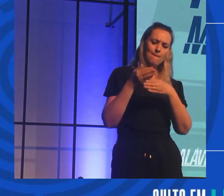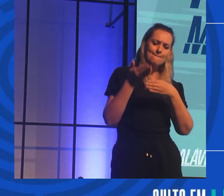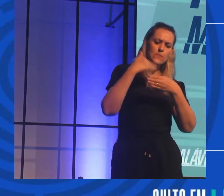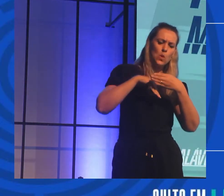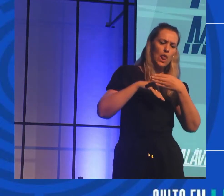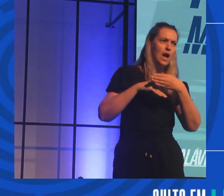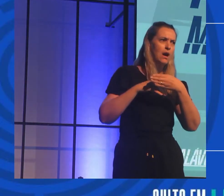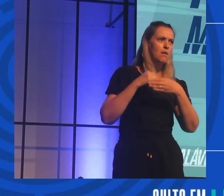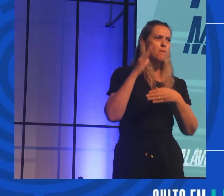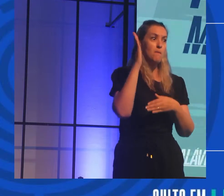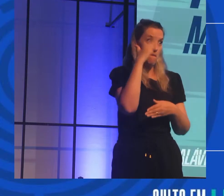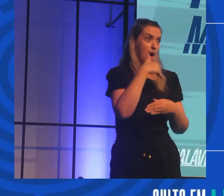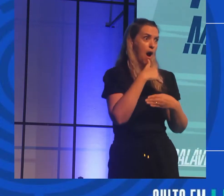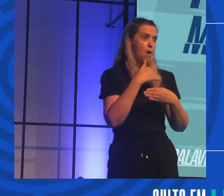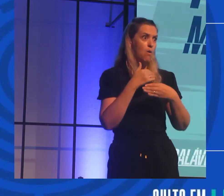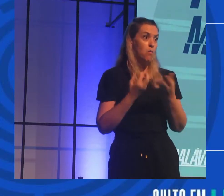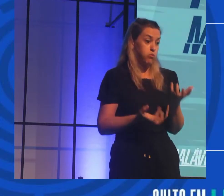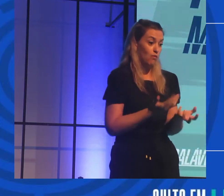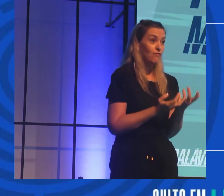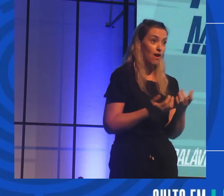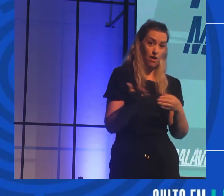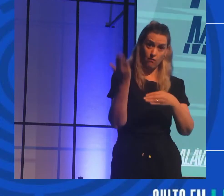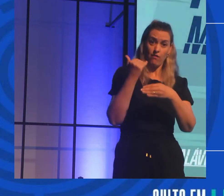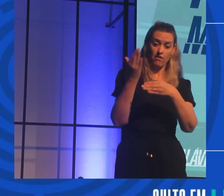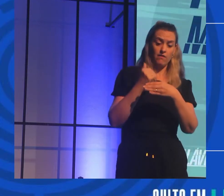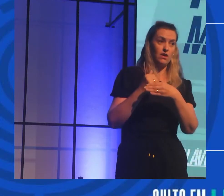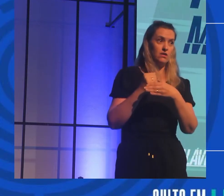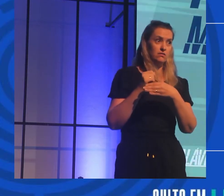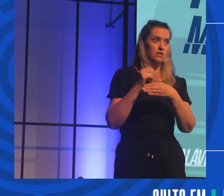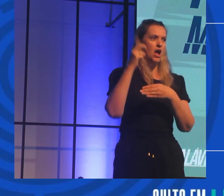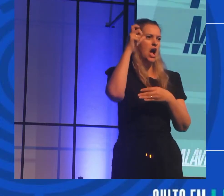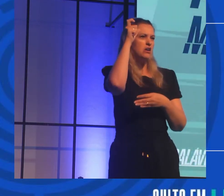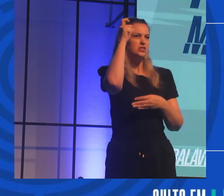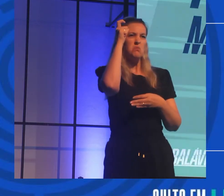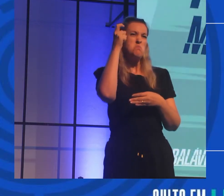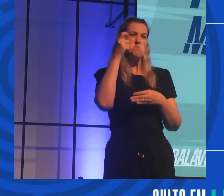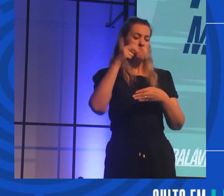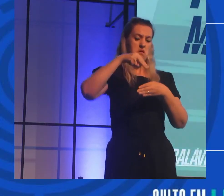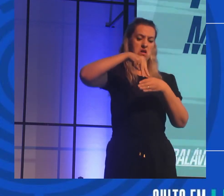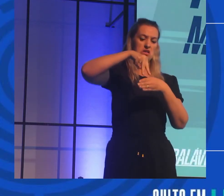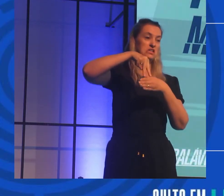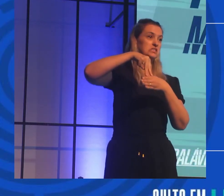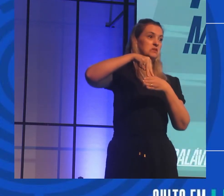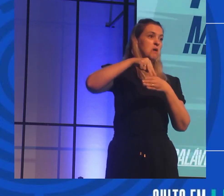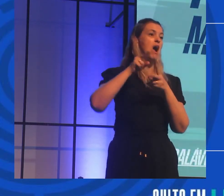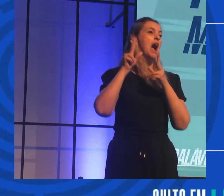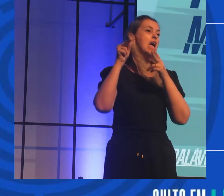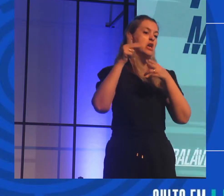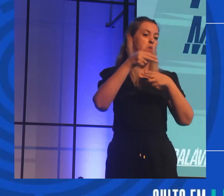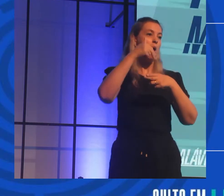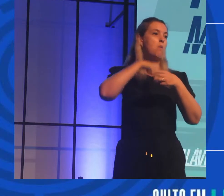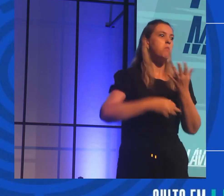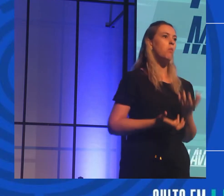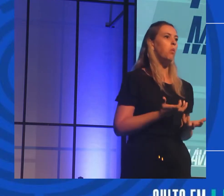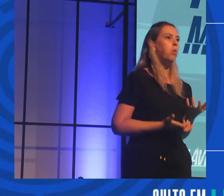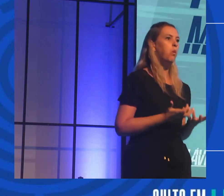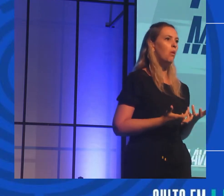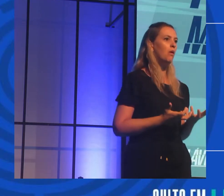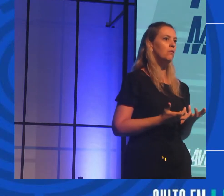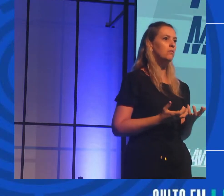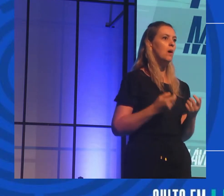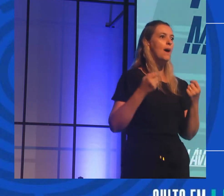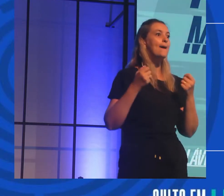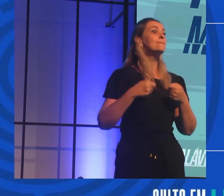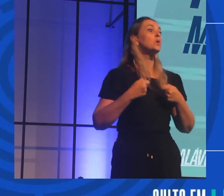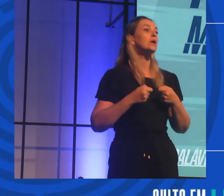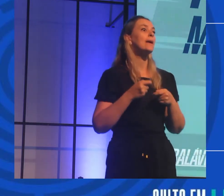eu quero prejudicá-lo, não posso roubá-los a salvação, mas eu quero de fato trazer prejuízo a eles, porque na